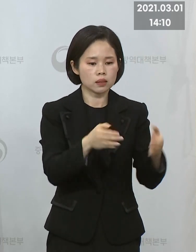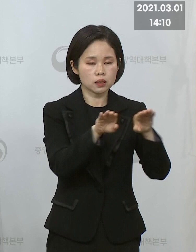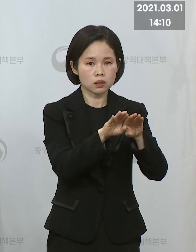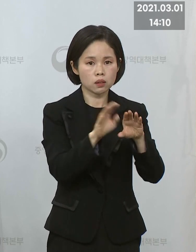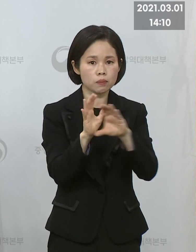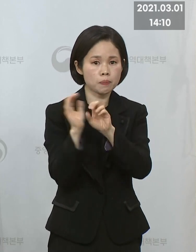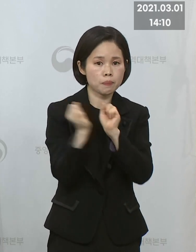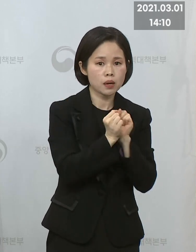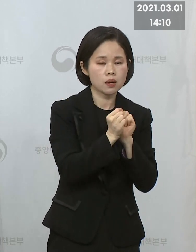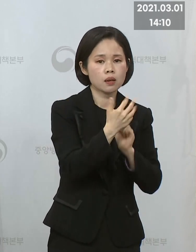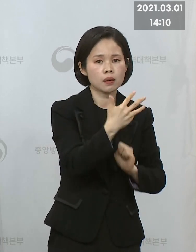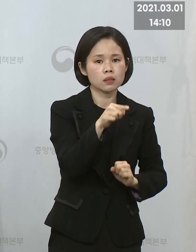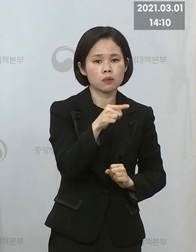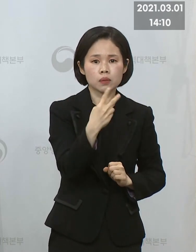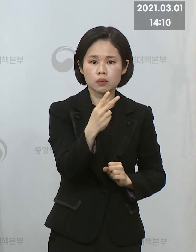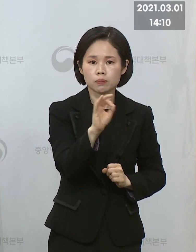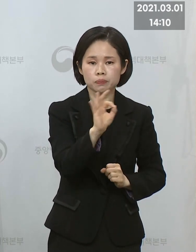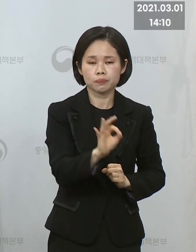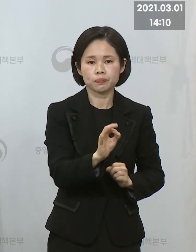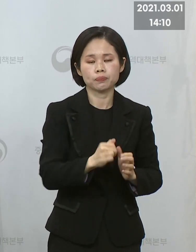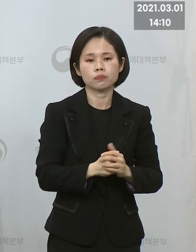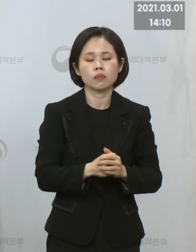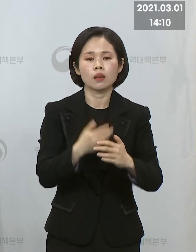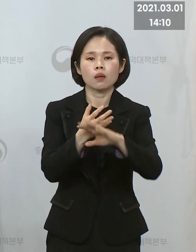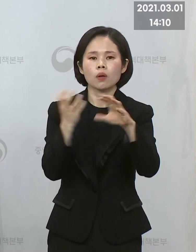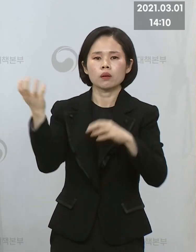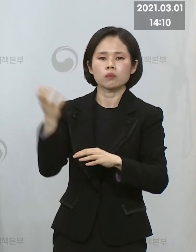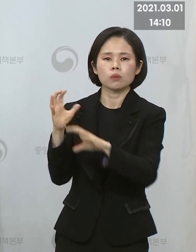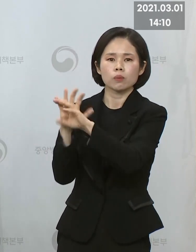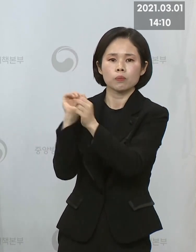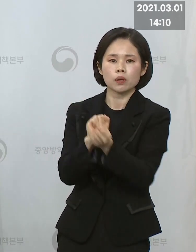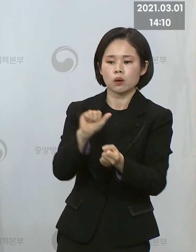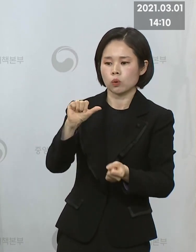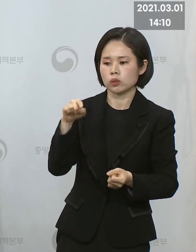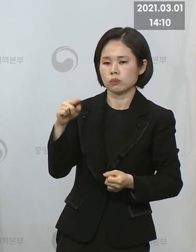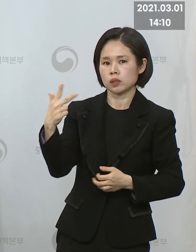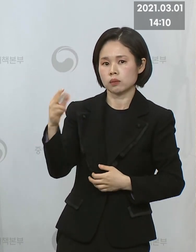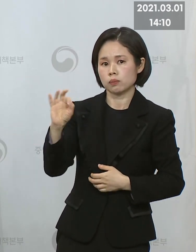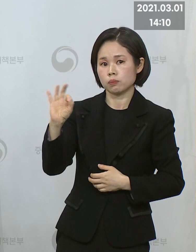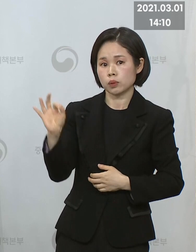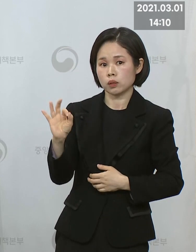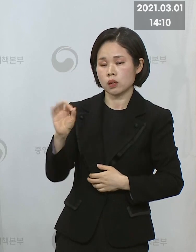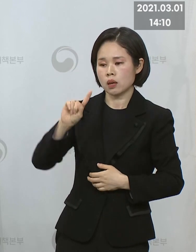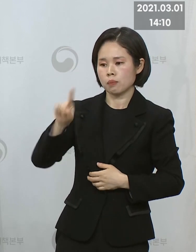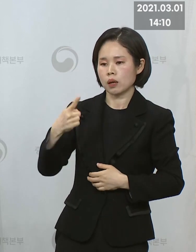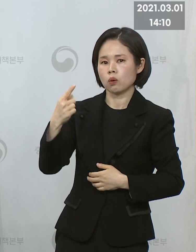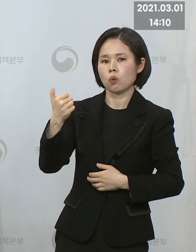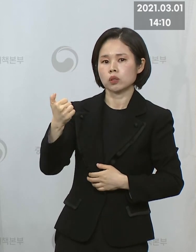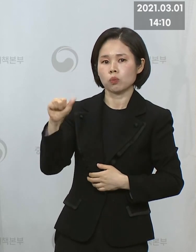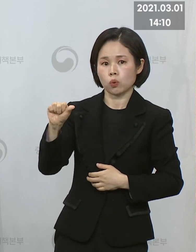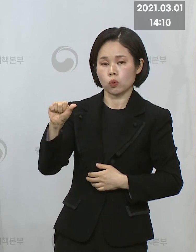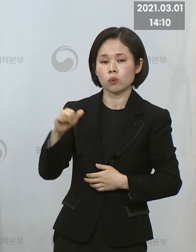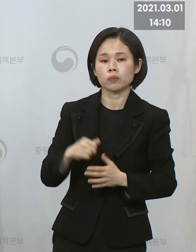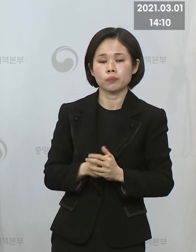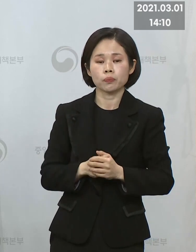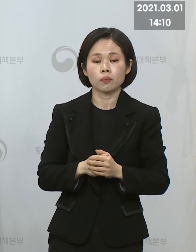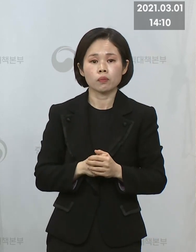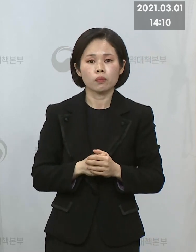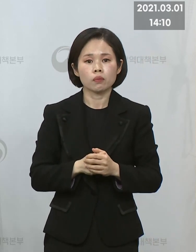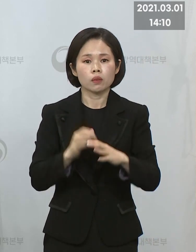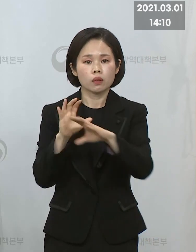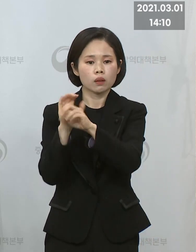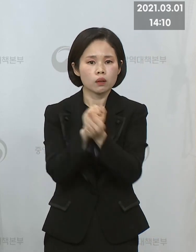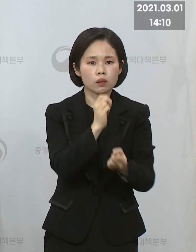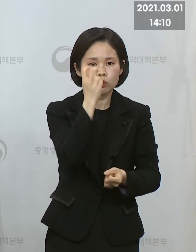요양시설이 8.2%였습니다. 해외 유입 사례는 5.7%로 155명이었고 감염